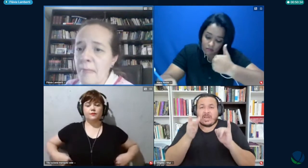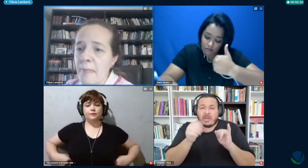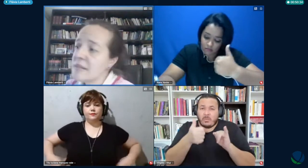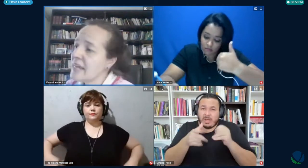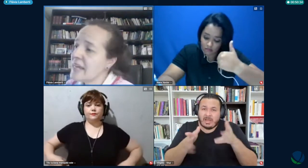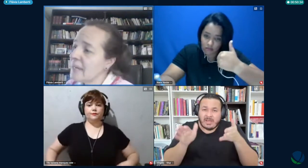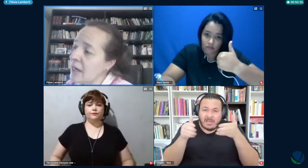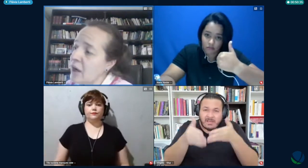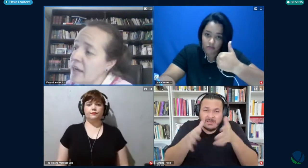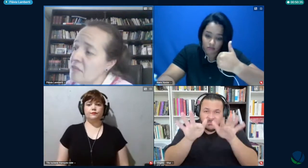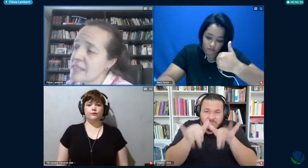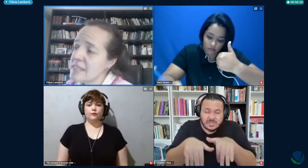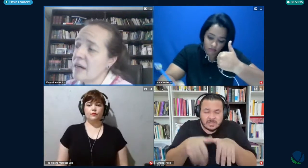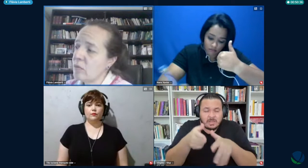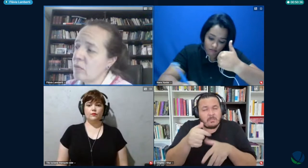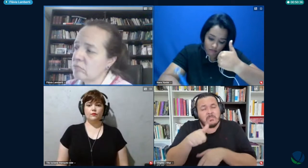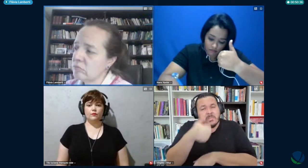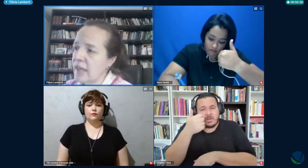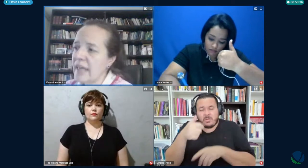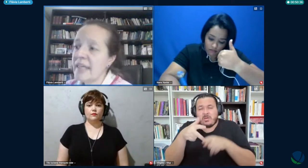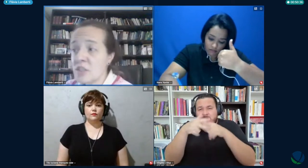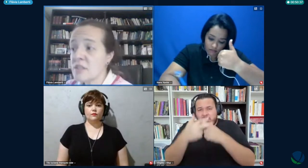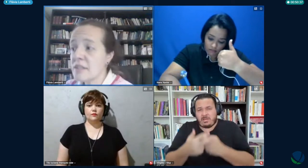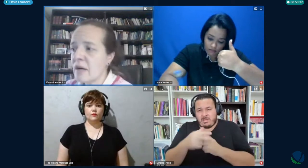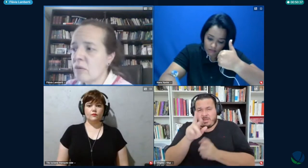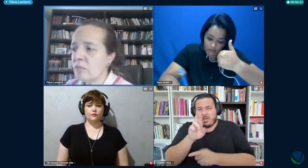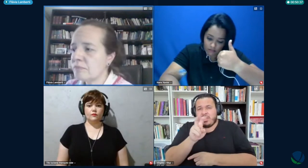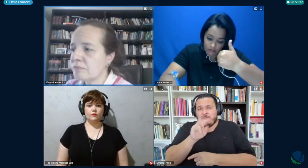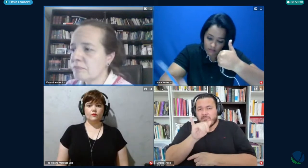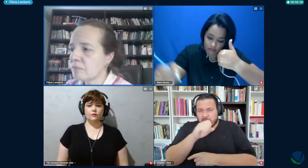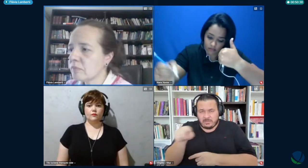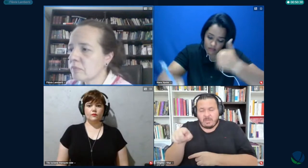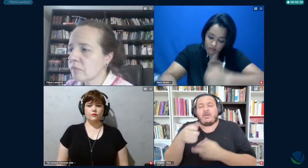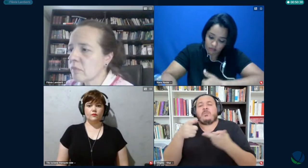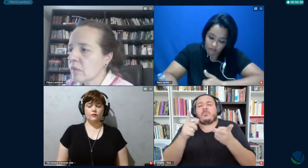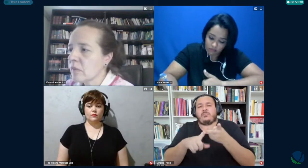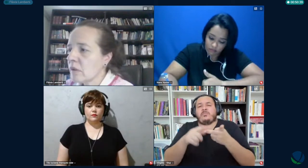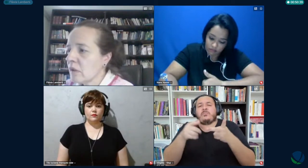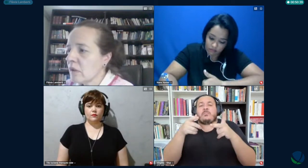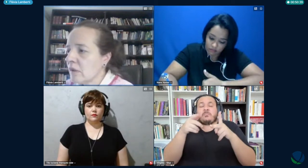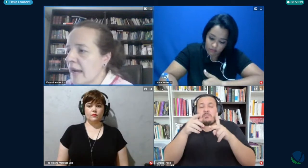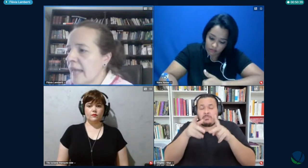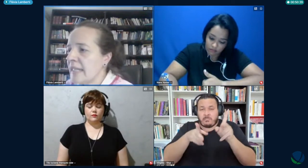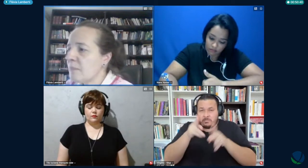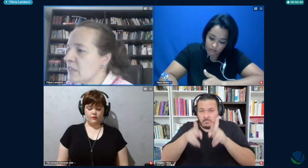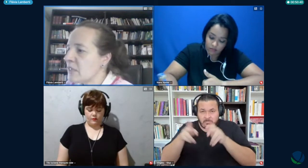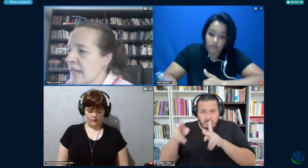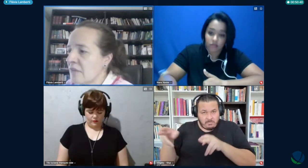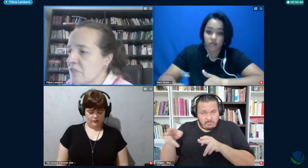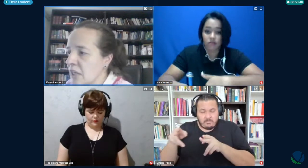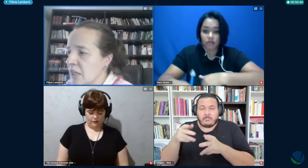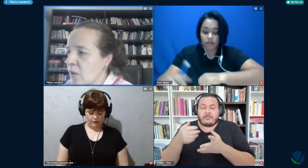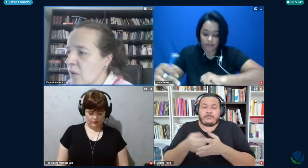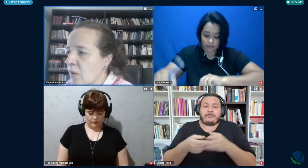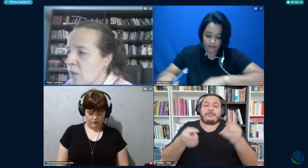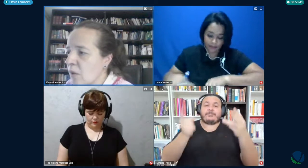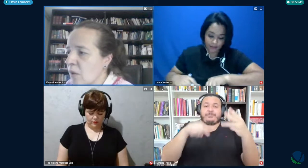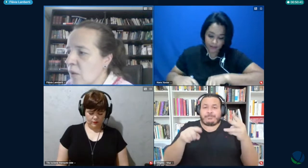finalização, seria melhor revisão, né, e edição. Né? Aí depois vem a